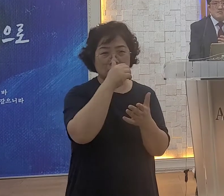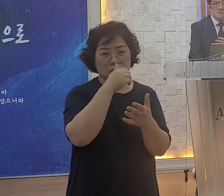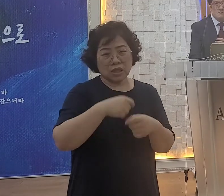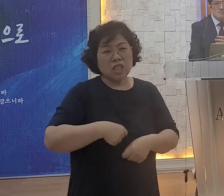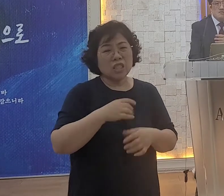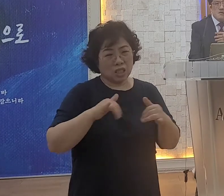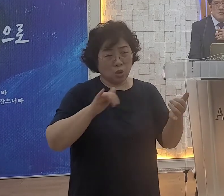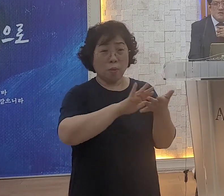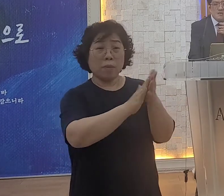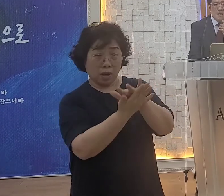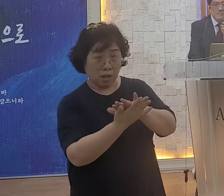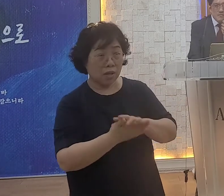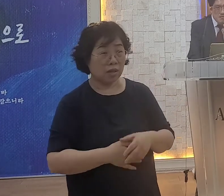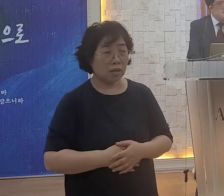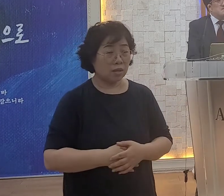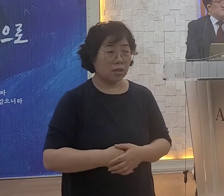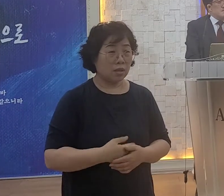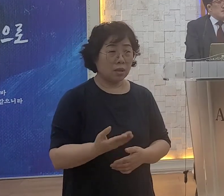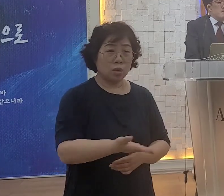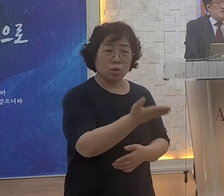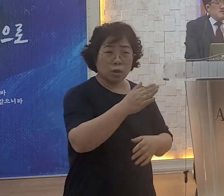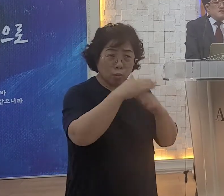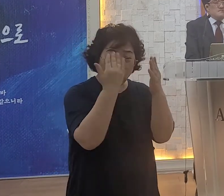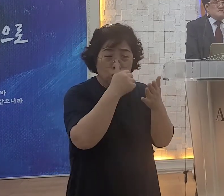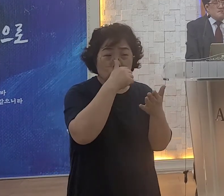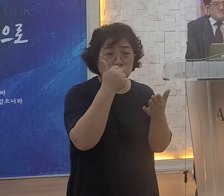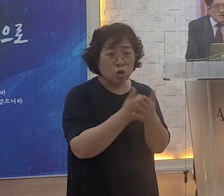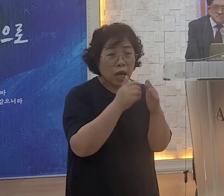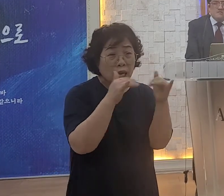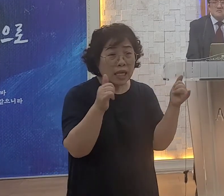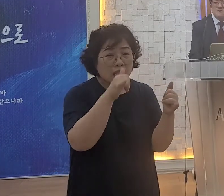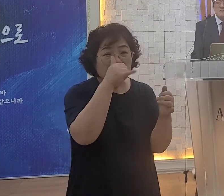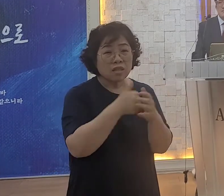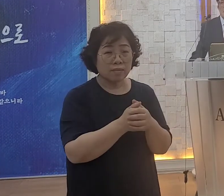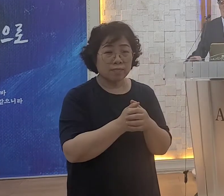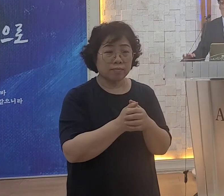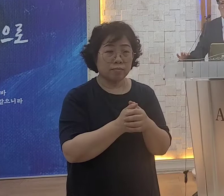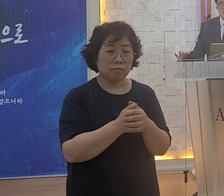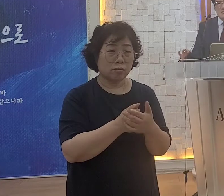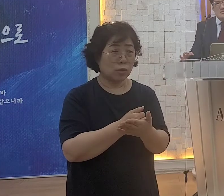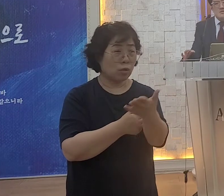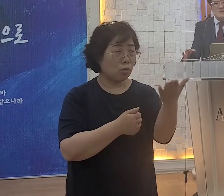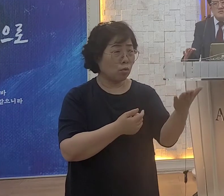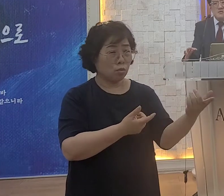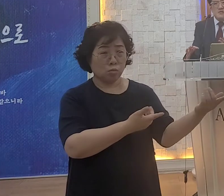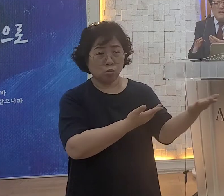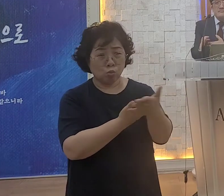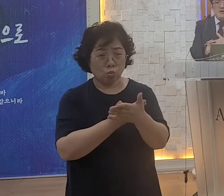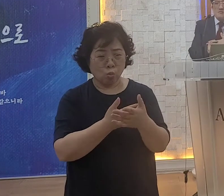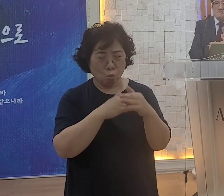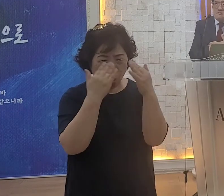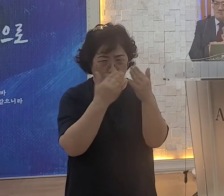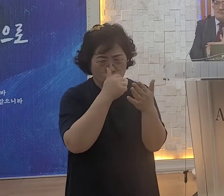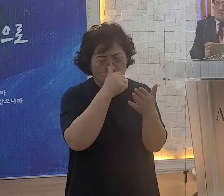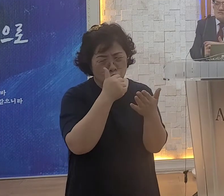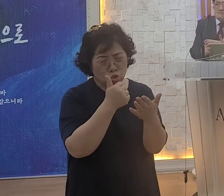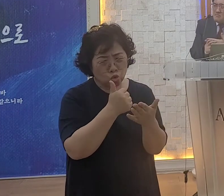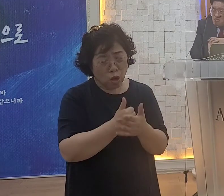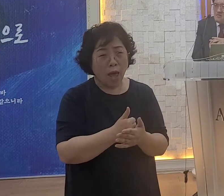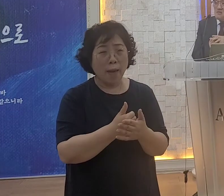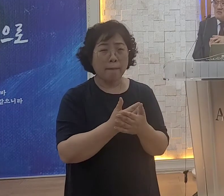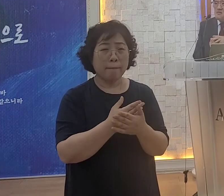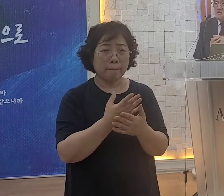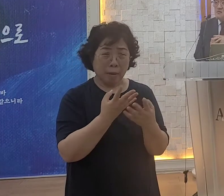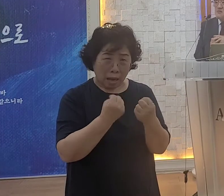고백했잖아요. 여러분 이 자리에 죄가 없는 사람이 어디 있습니까? 그 죄로 따지면 우리는 이 일을 감당할 수 없고 받을